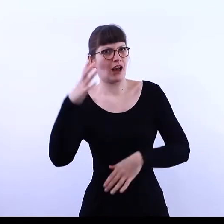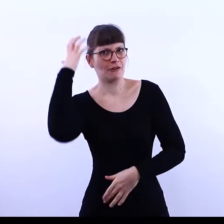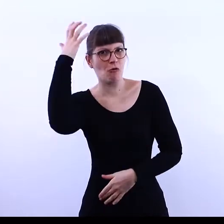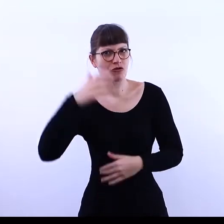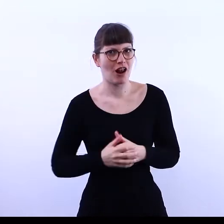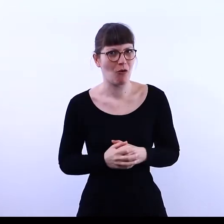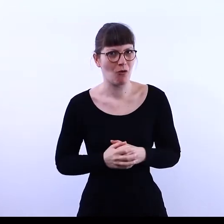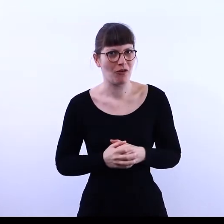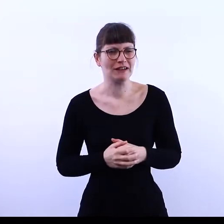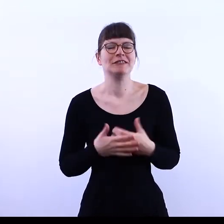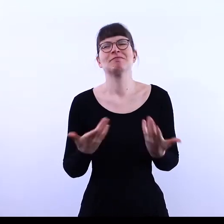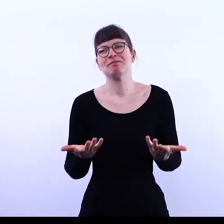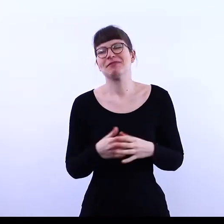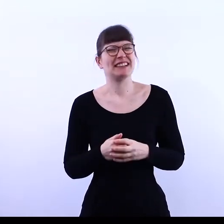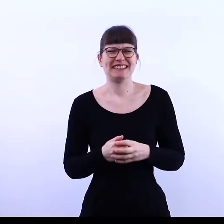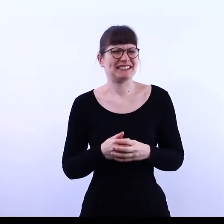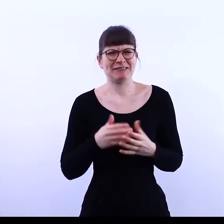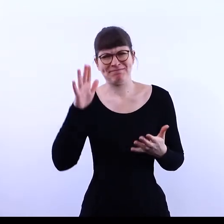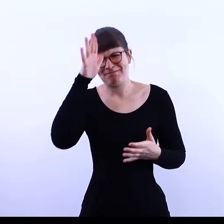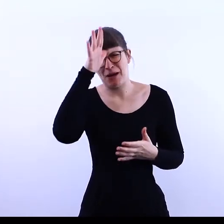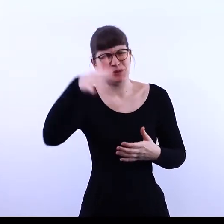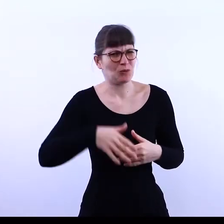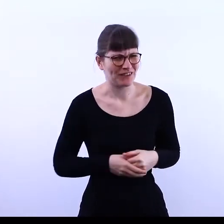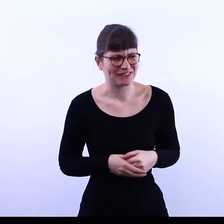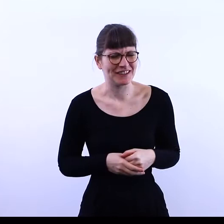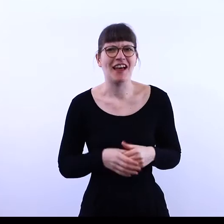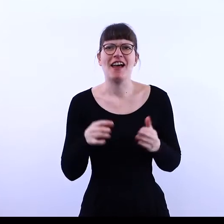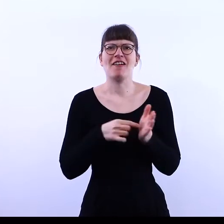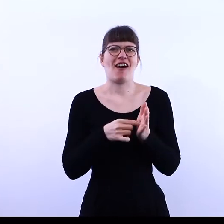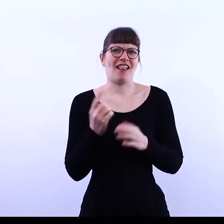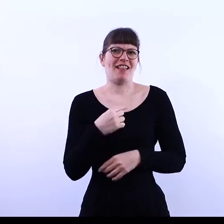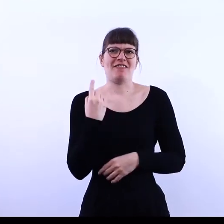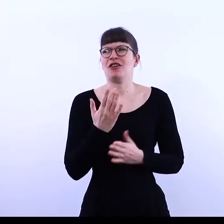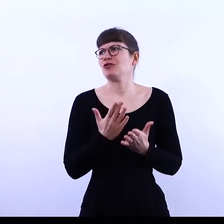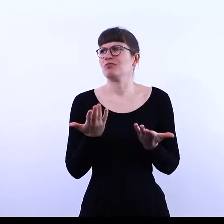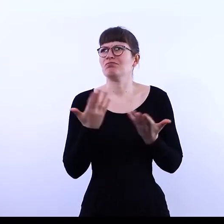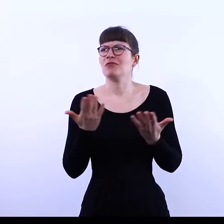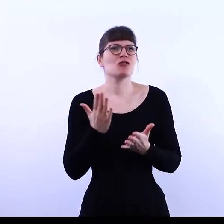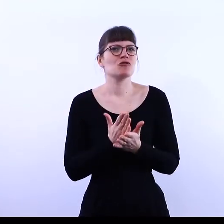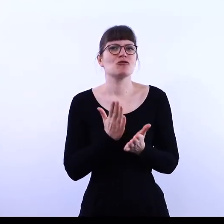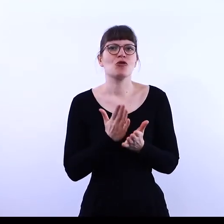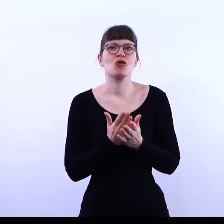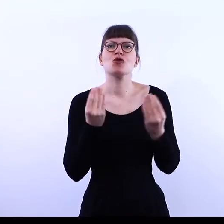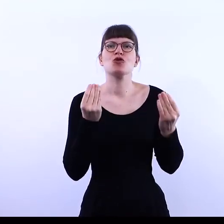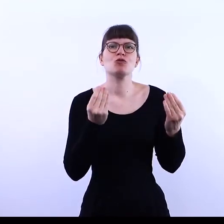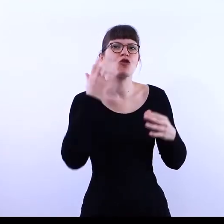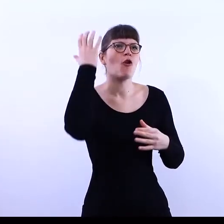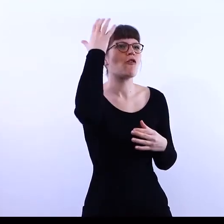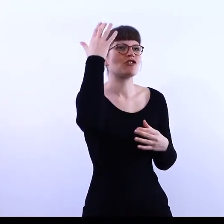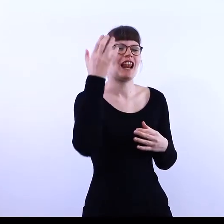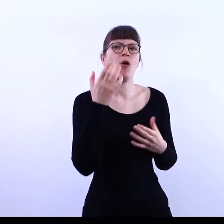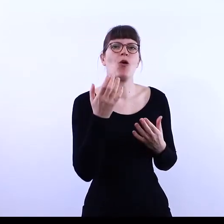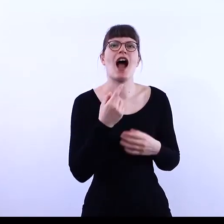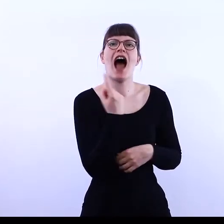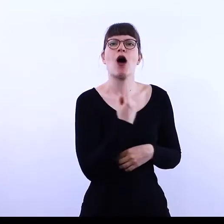Und das ist natürlich total absurd, weil wir sind ja schon von quasi der gängigen Vorstellung von autonomen